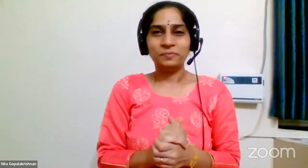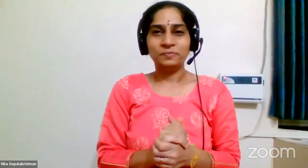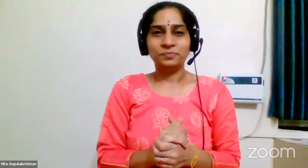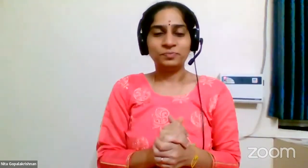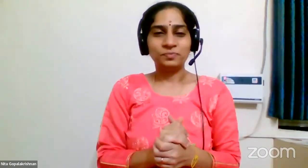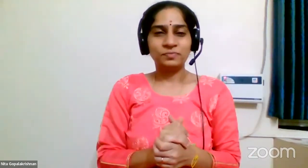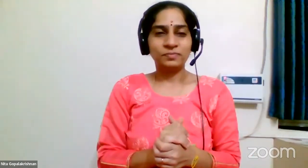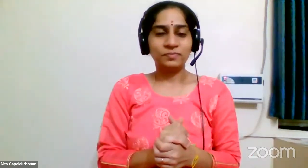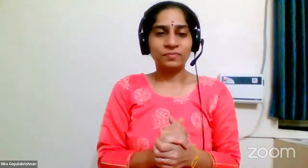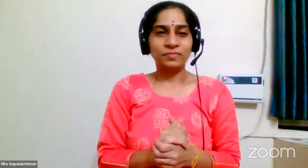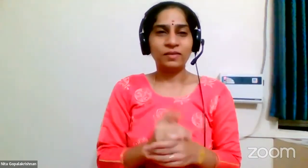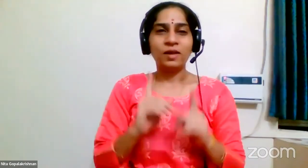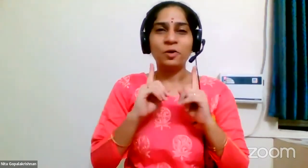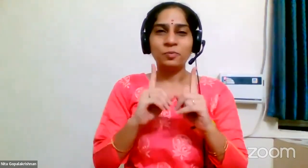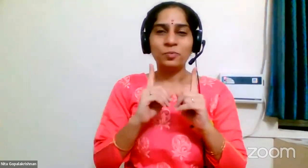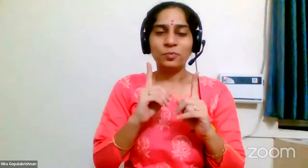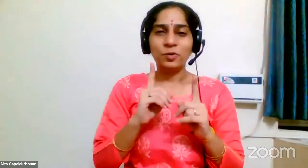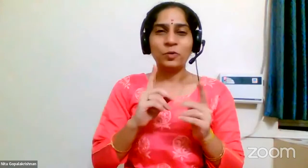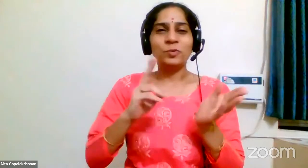प्रभु नित्यानंद,